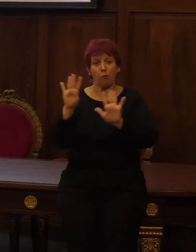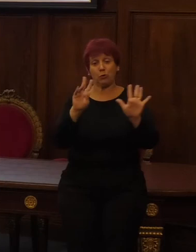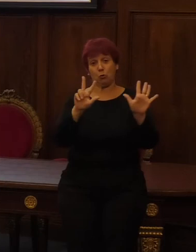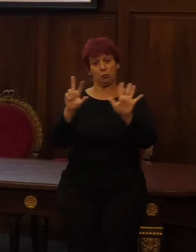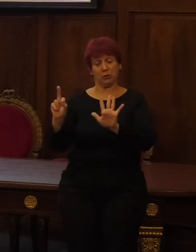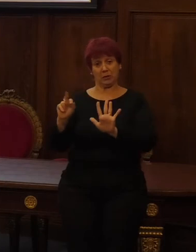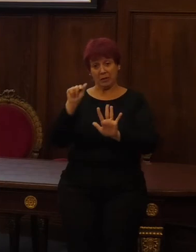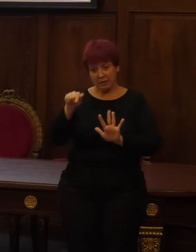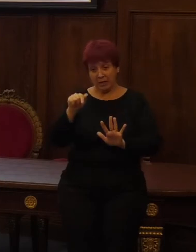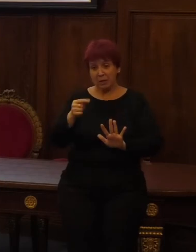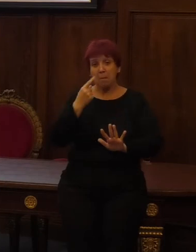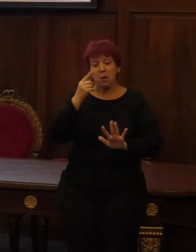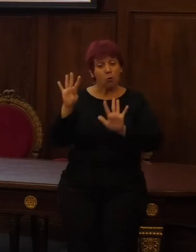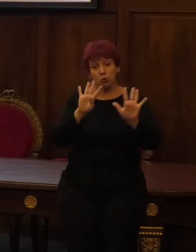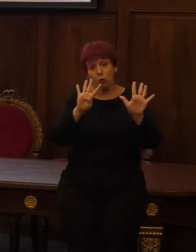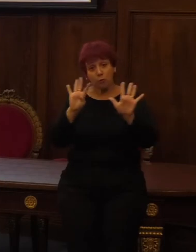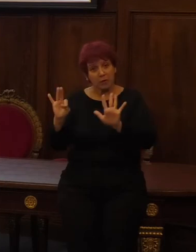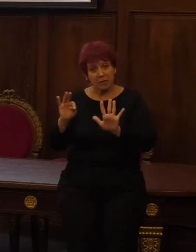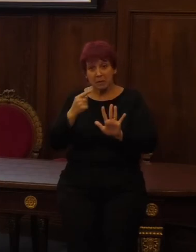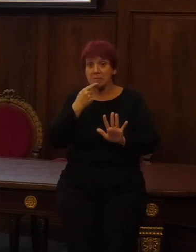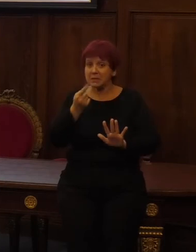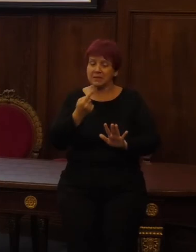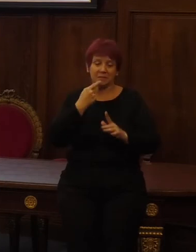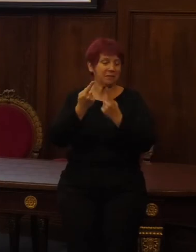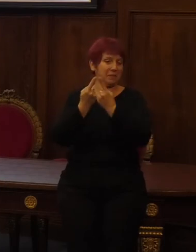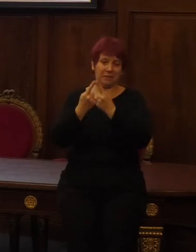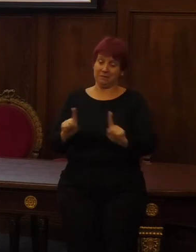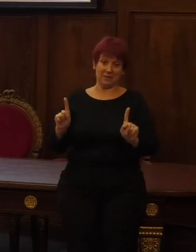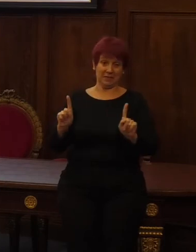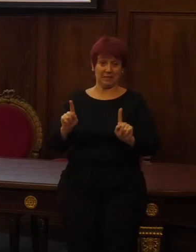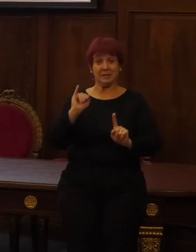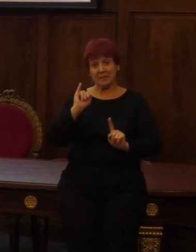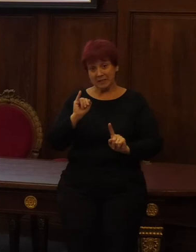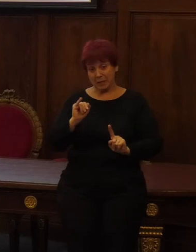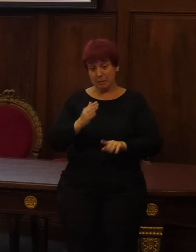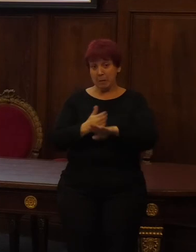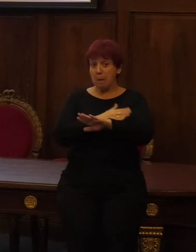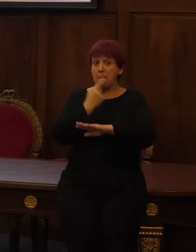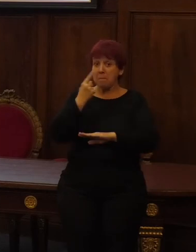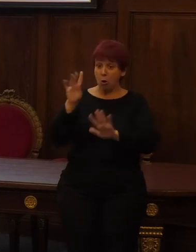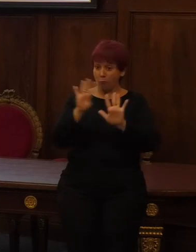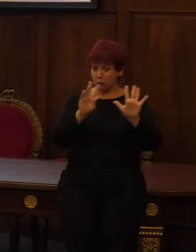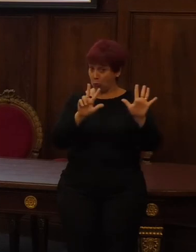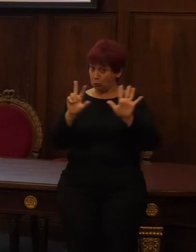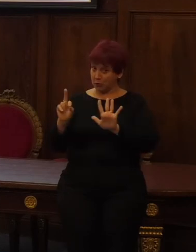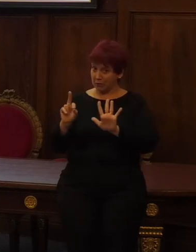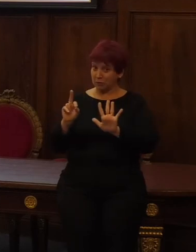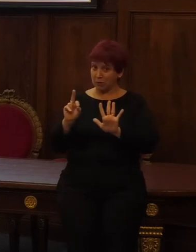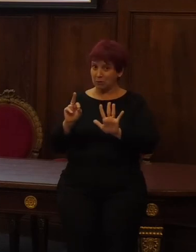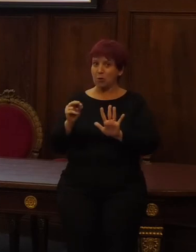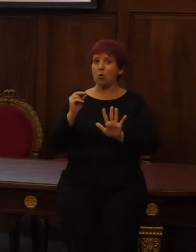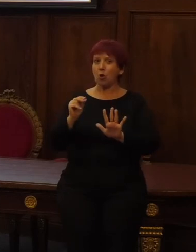80. En los 90 era una cosa totalmente diferente. Si los 80 fue el periodo